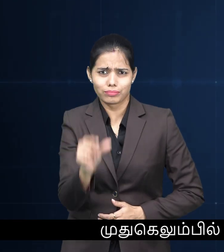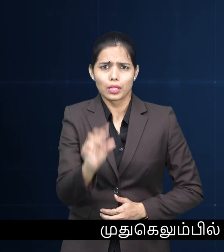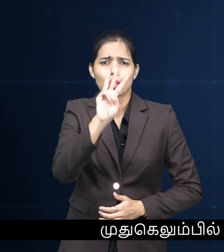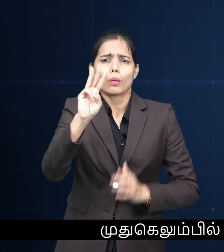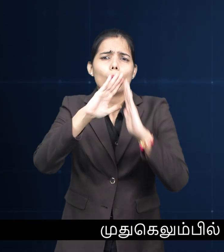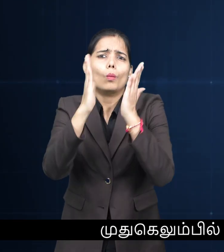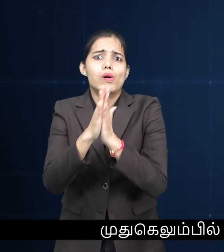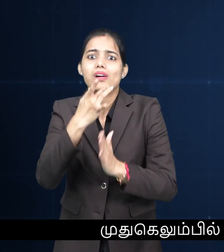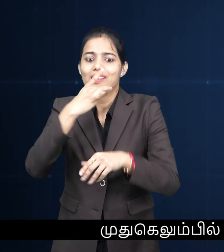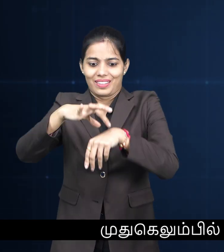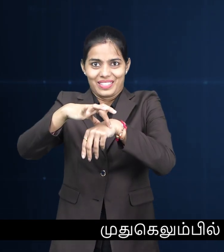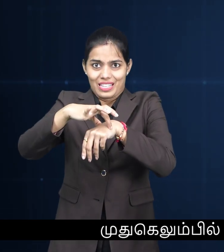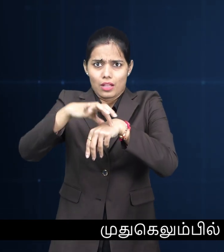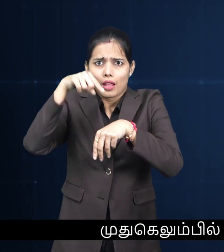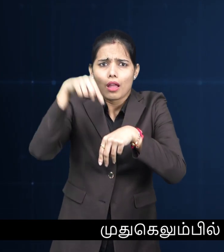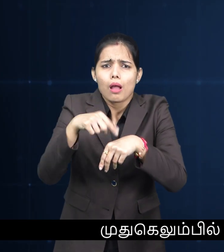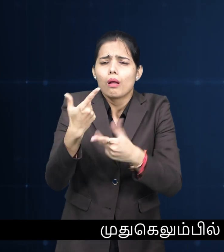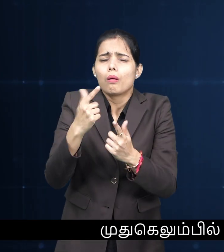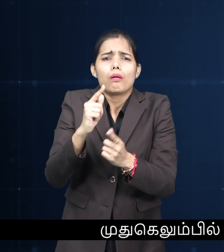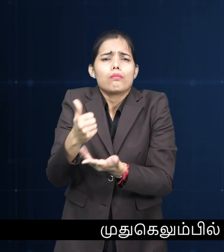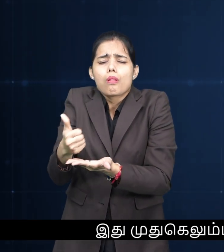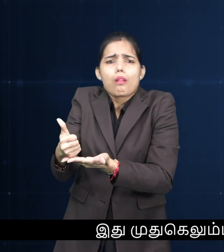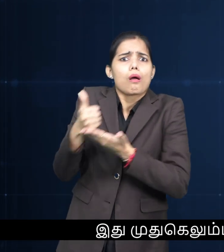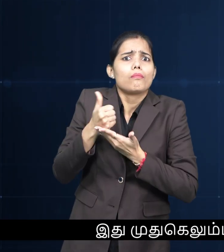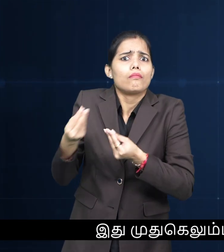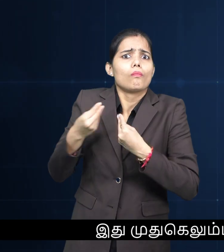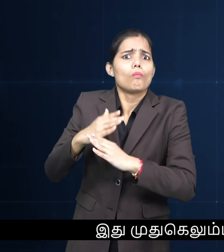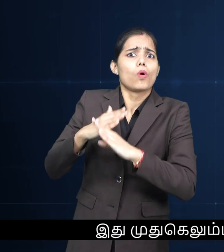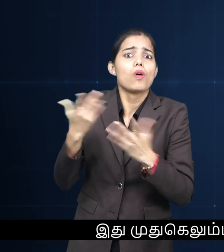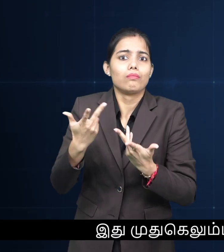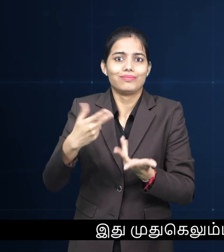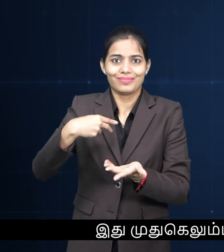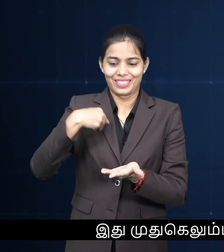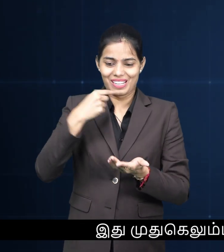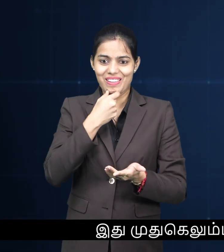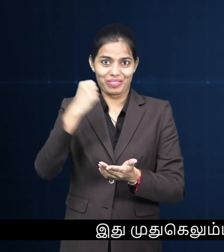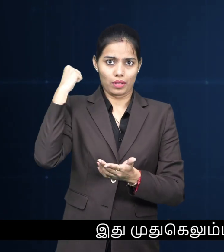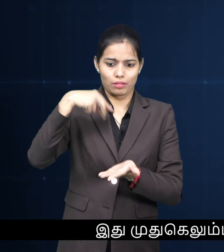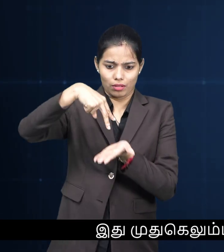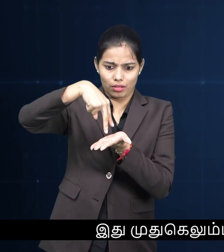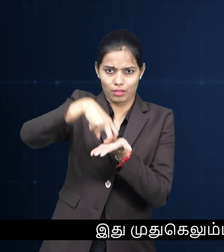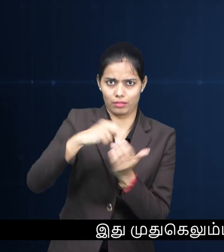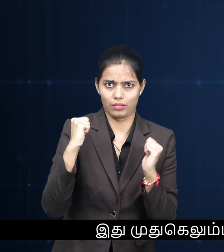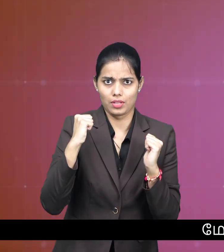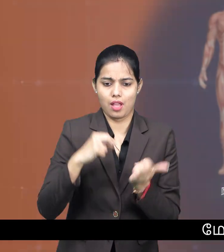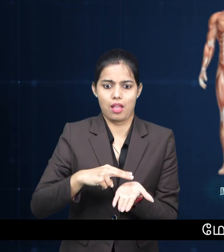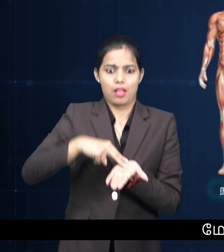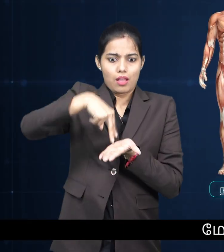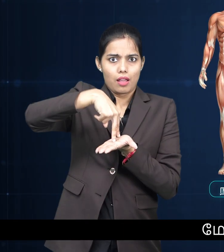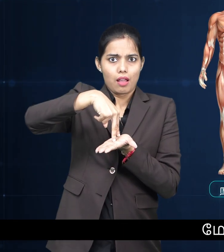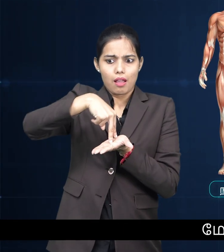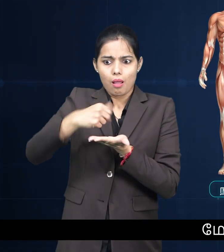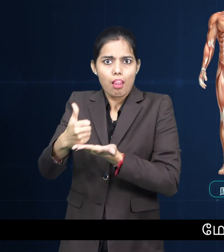முதுகெலும்பில் 33 சிறிய எலும்புகள் உள்ளன. இது முதுகெலும்பு தண்டை பாதுகாக்கிறது.